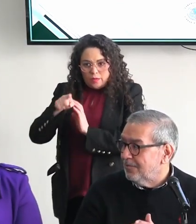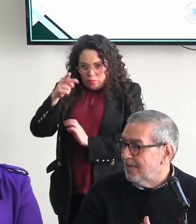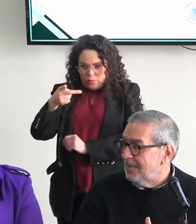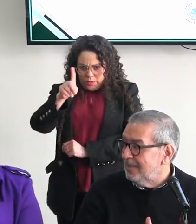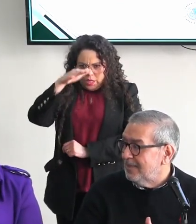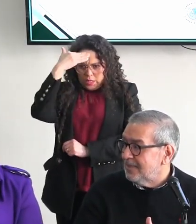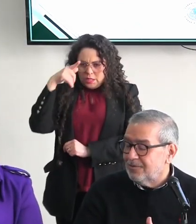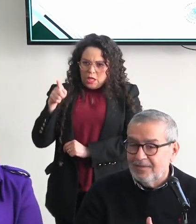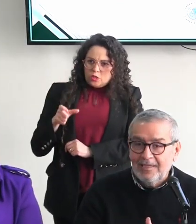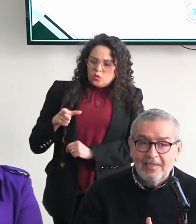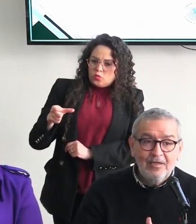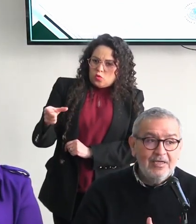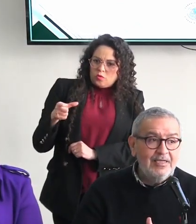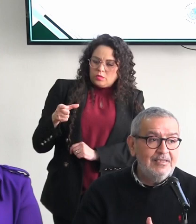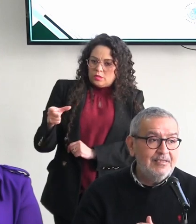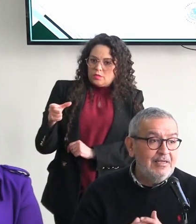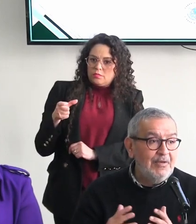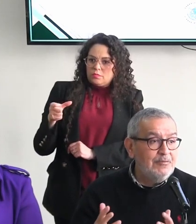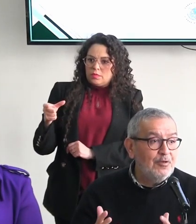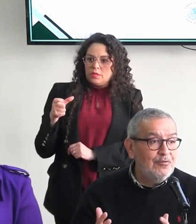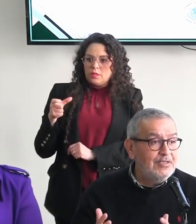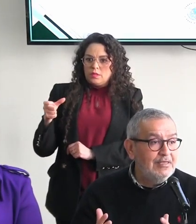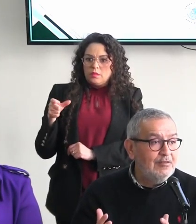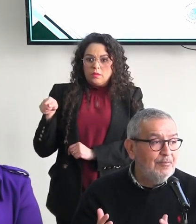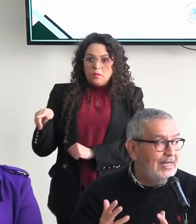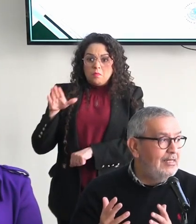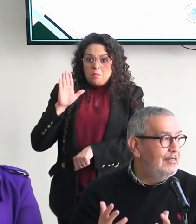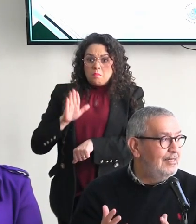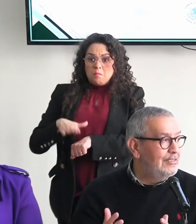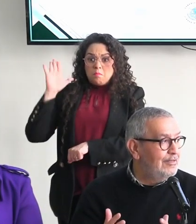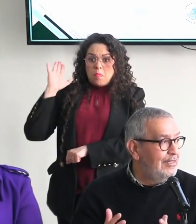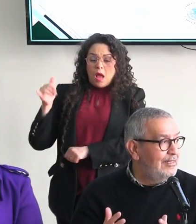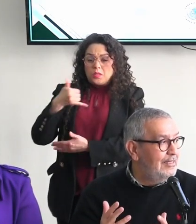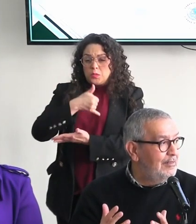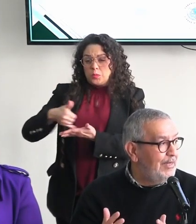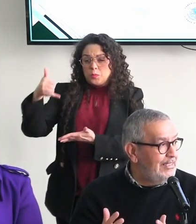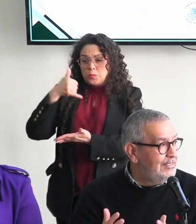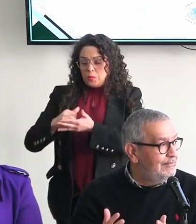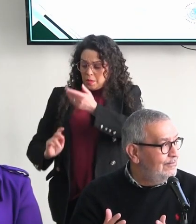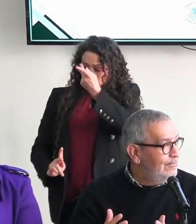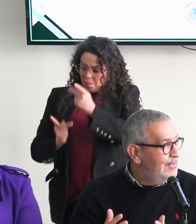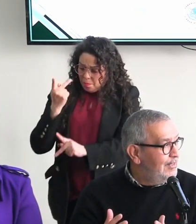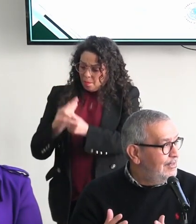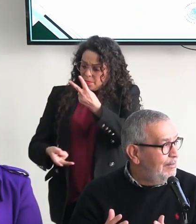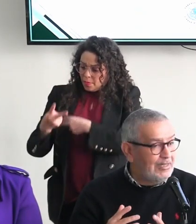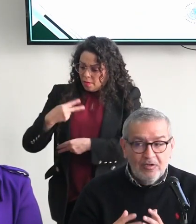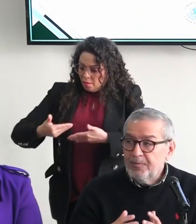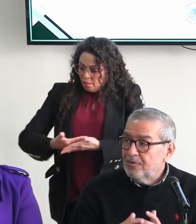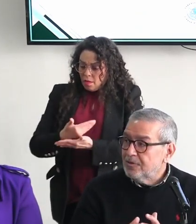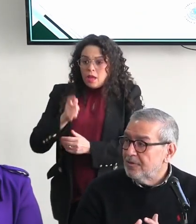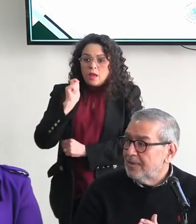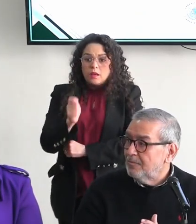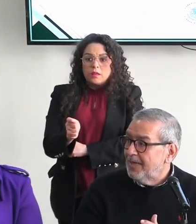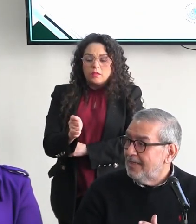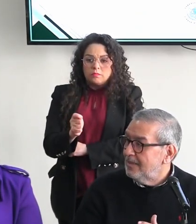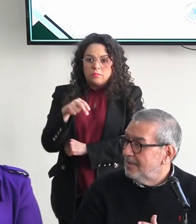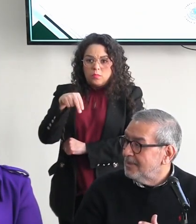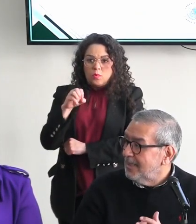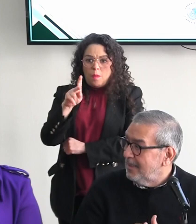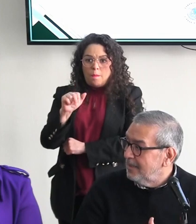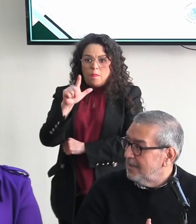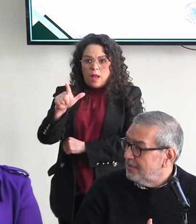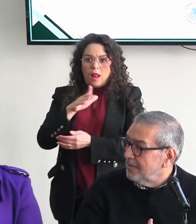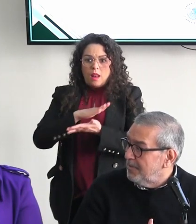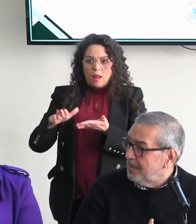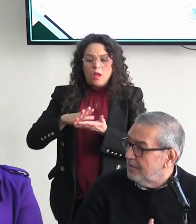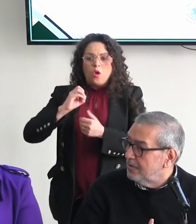zona rural de esta ciudad, es quien más produce nopal en la ciudad, en el país. La mayor producción de nopal